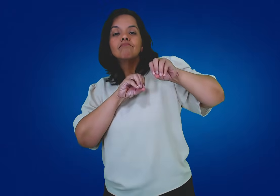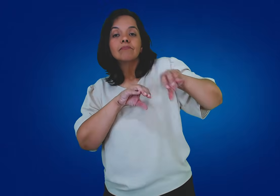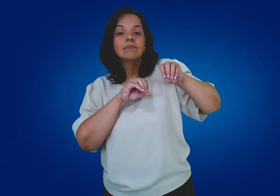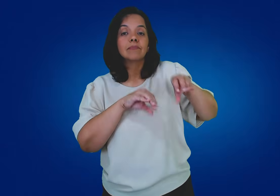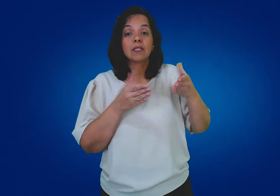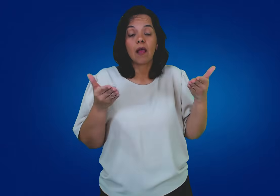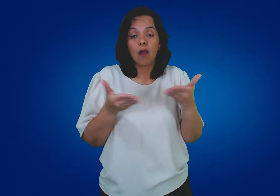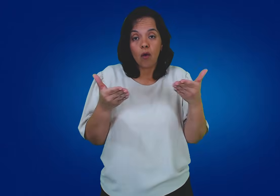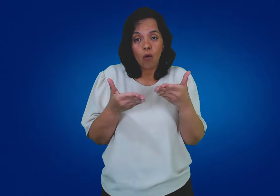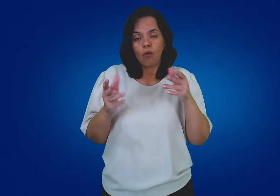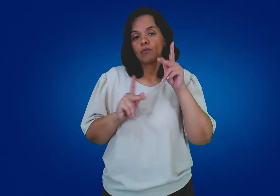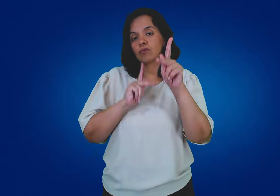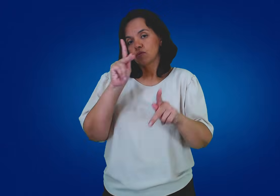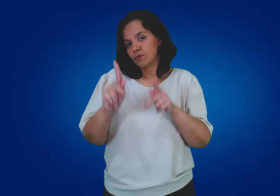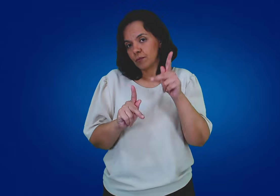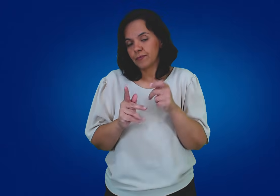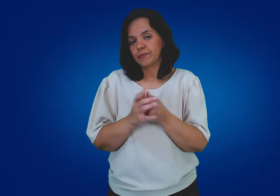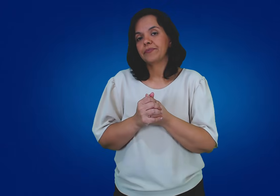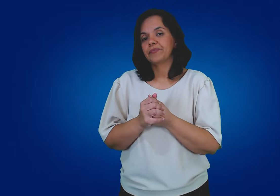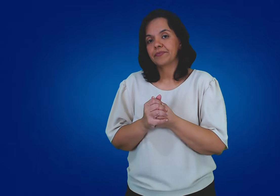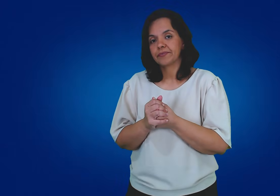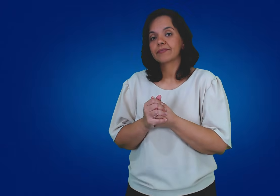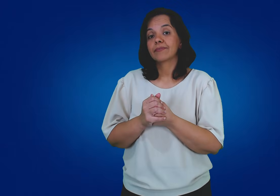profetas e eles ensinam o povo.